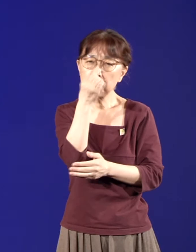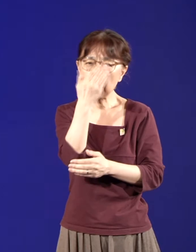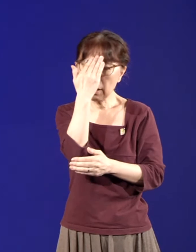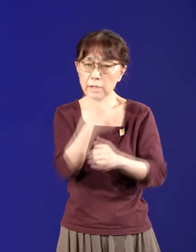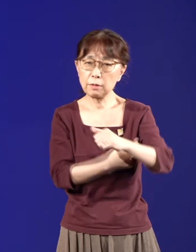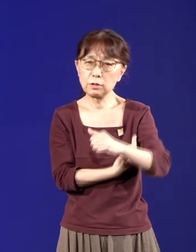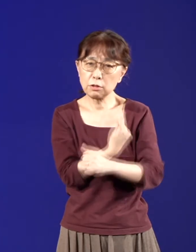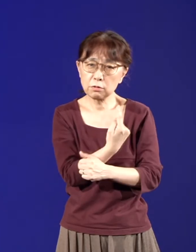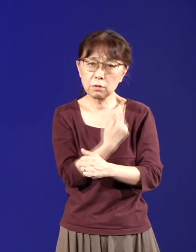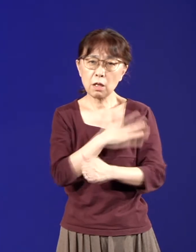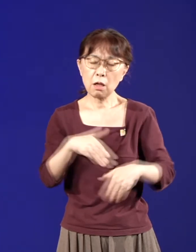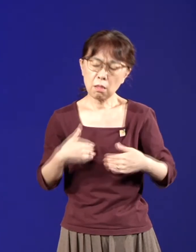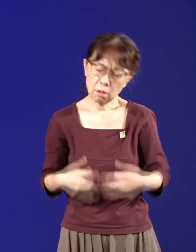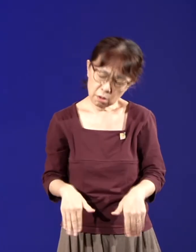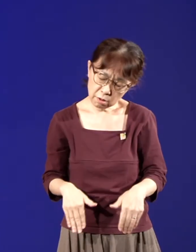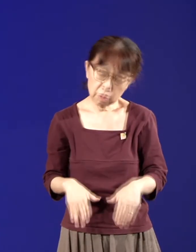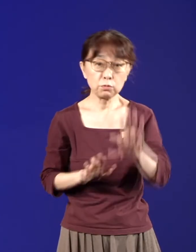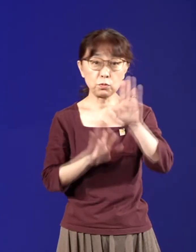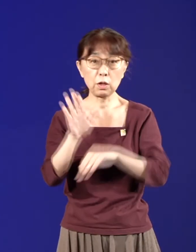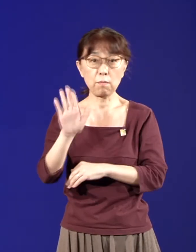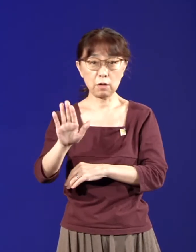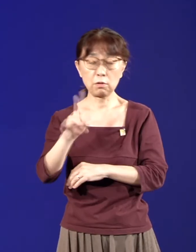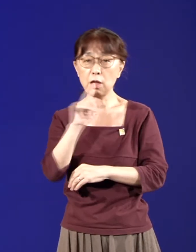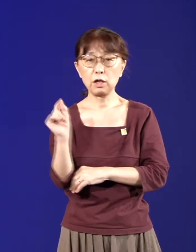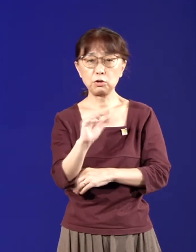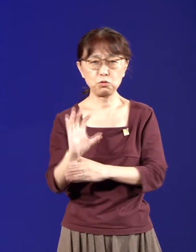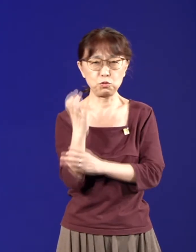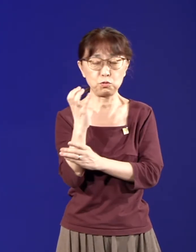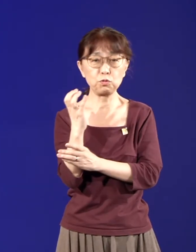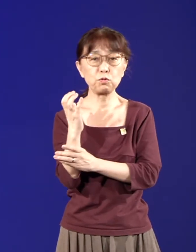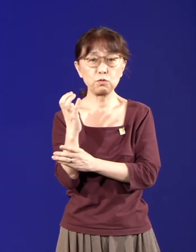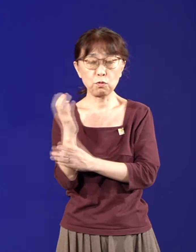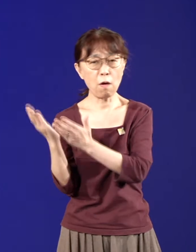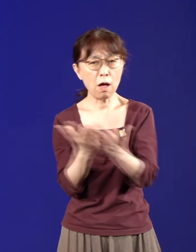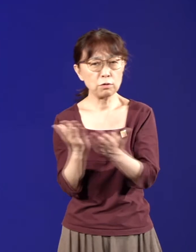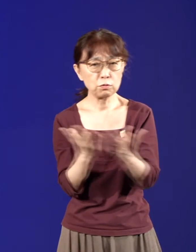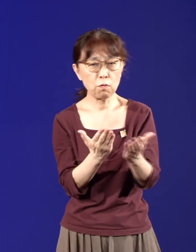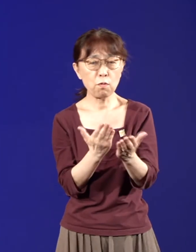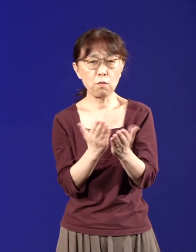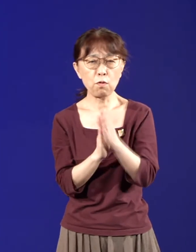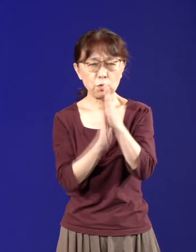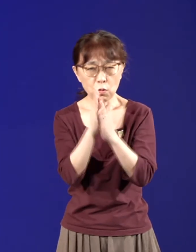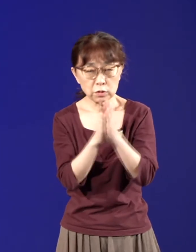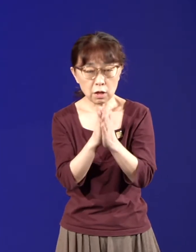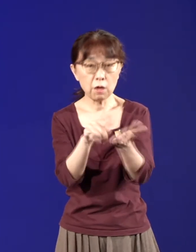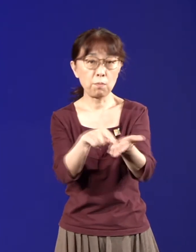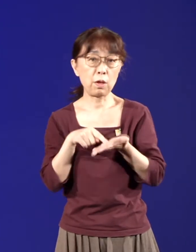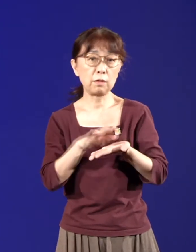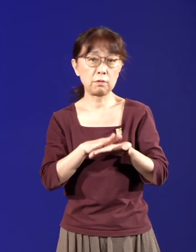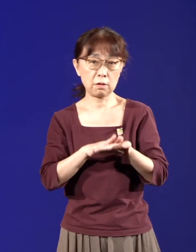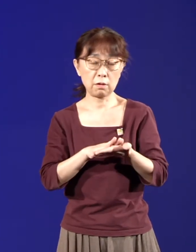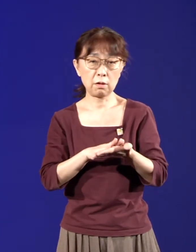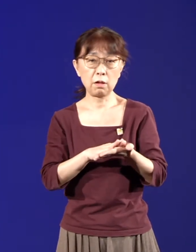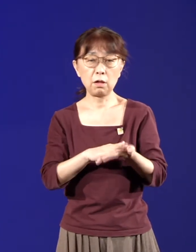の症状がありましたものの、そして救急搬送の要請ということがありましたものの、重症